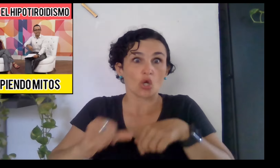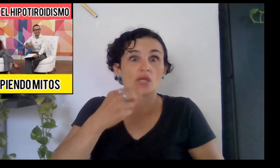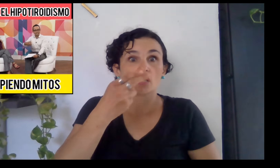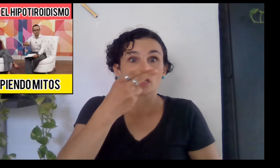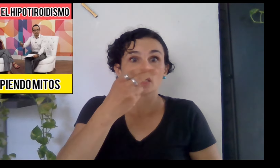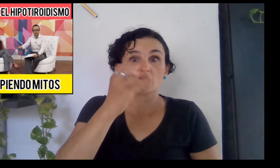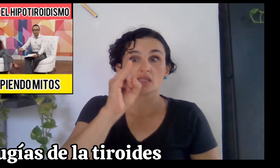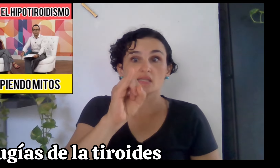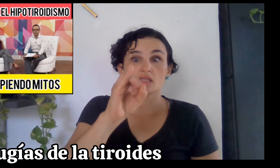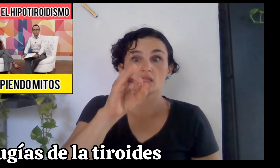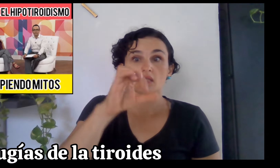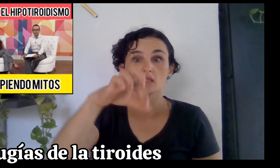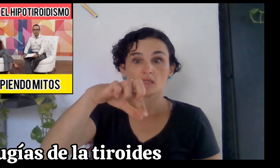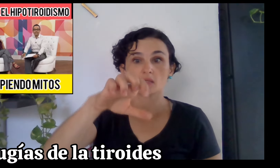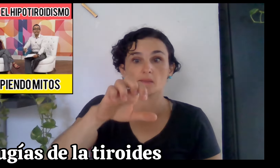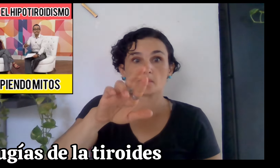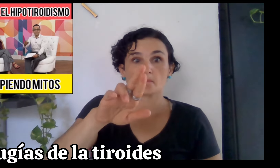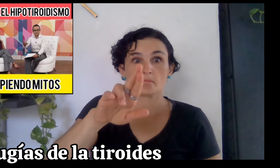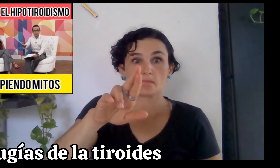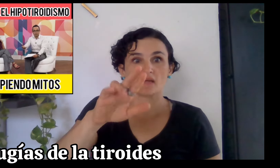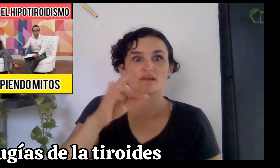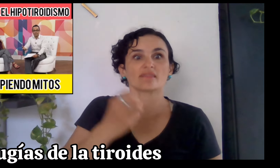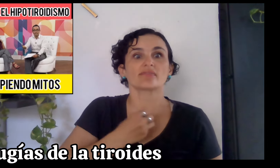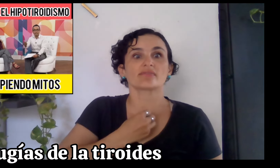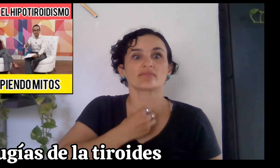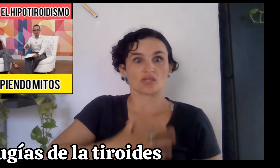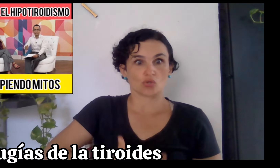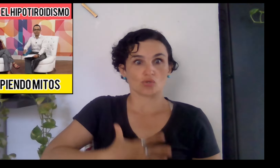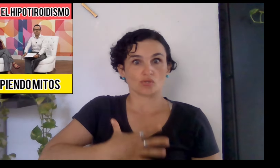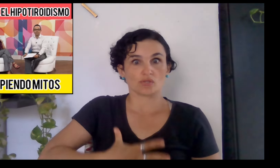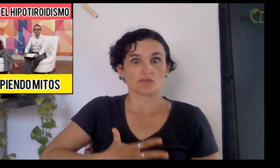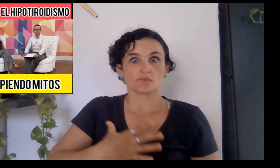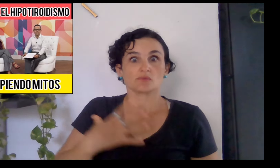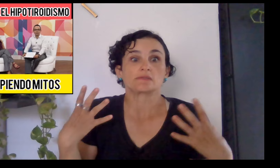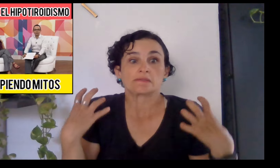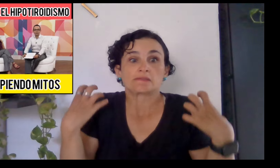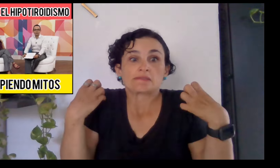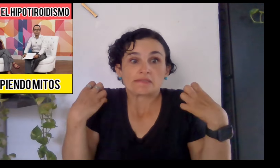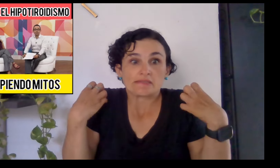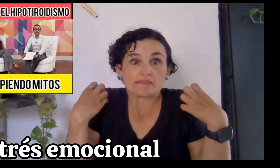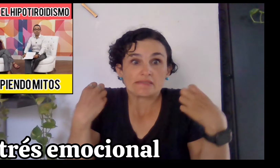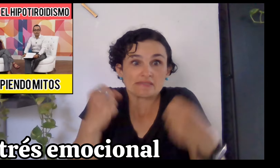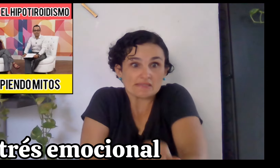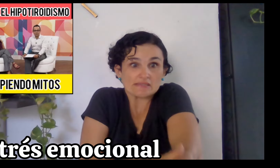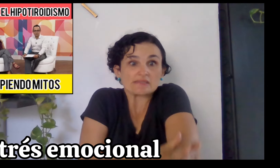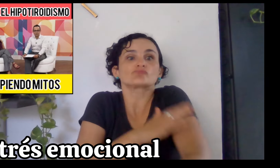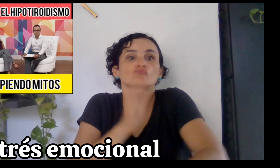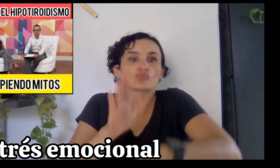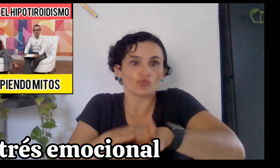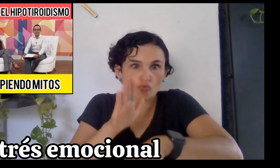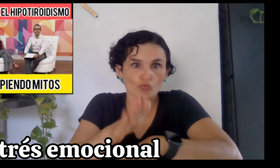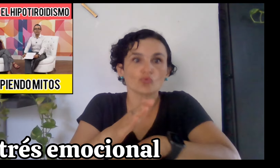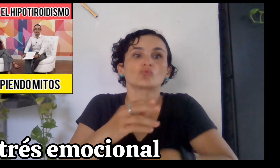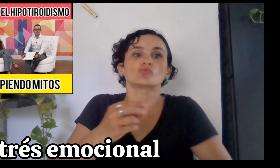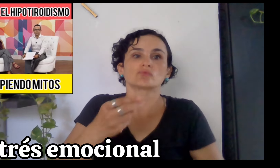que es el exceso de la función tiroidea. El estrés emocional es una de las causas de hipotiroidismo, la mala